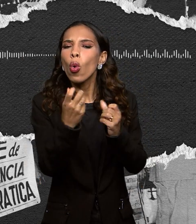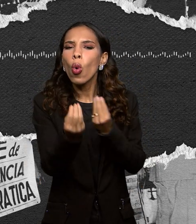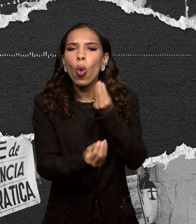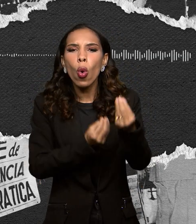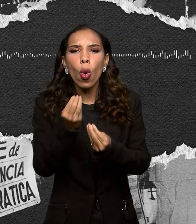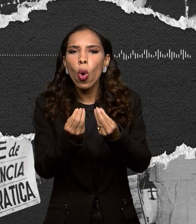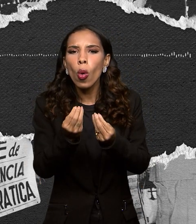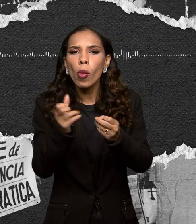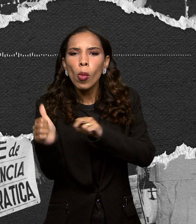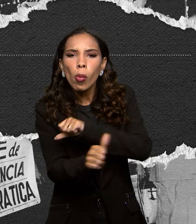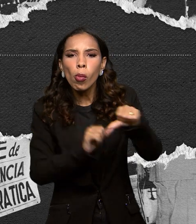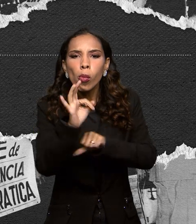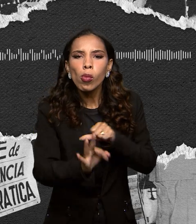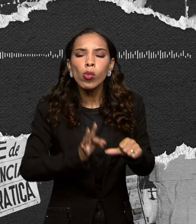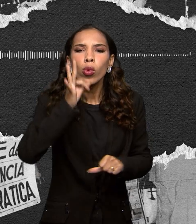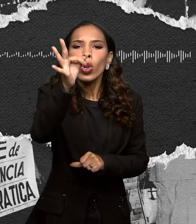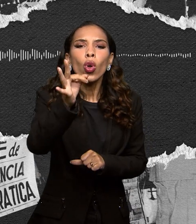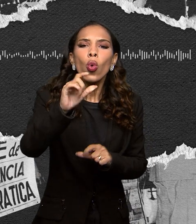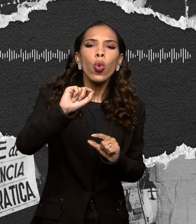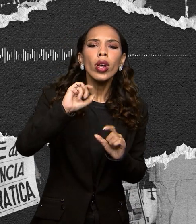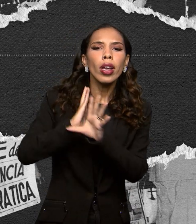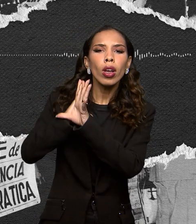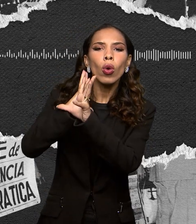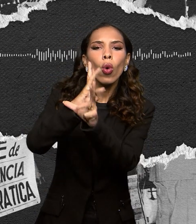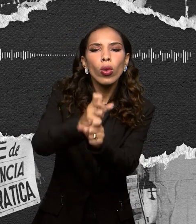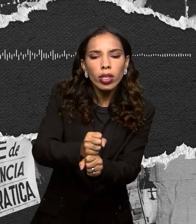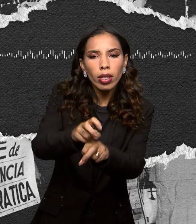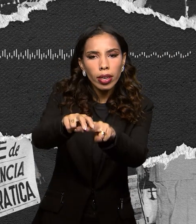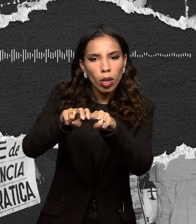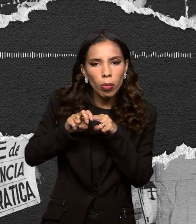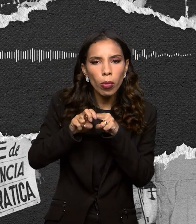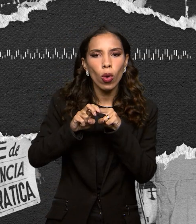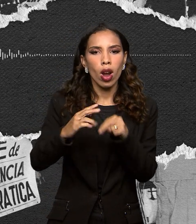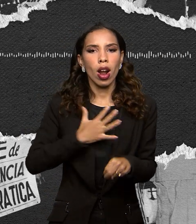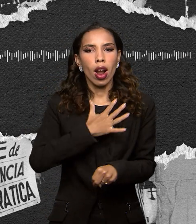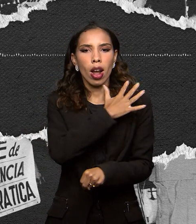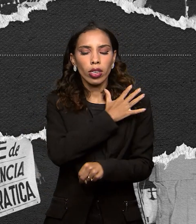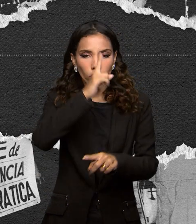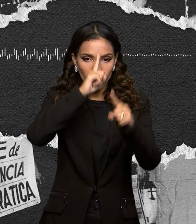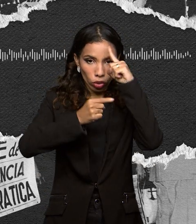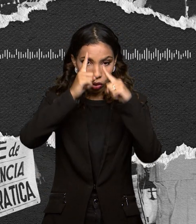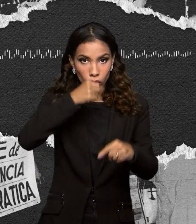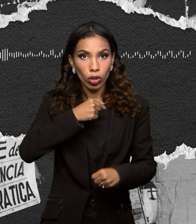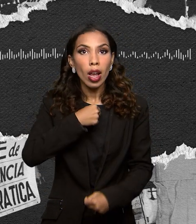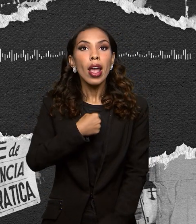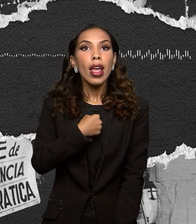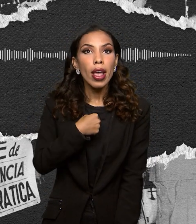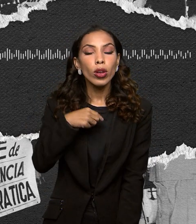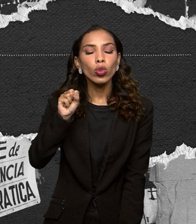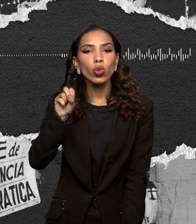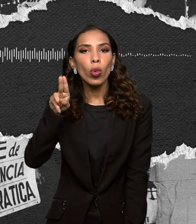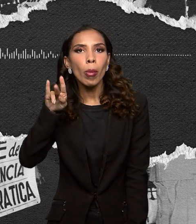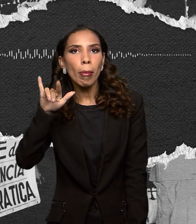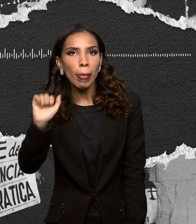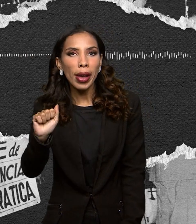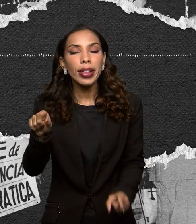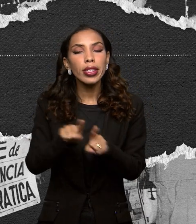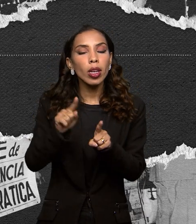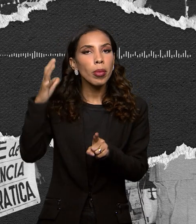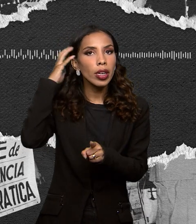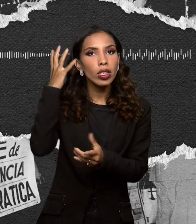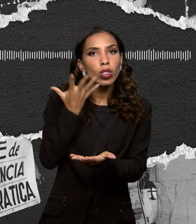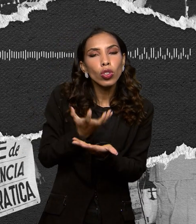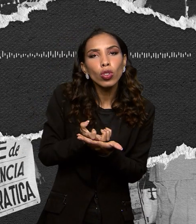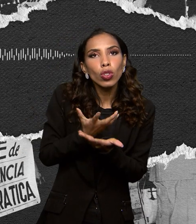acabou sendo com a ditadura. Eu sou Sumaia Vilela e você está ouvindo o nosso segundo episódio. Liberamos uma nova edição toda